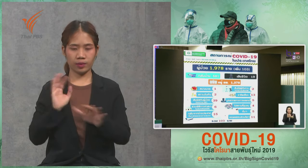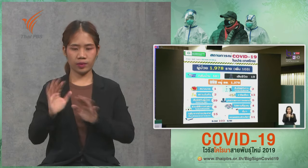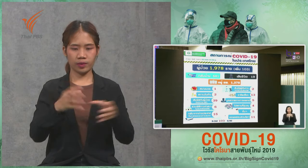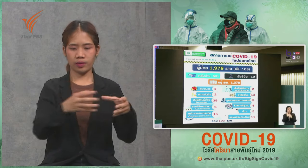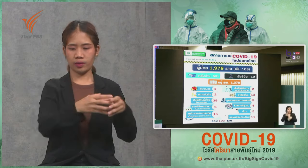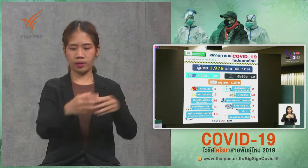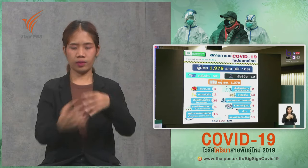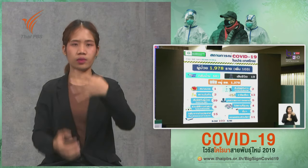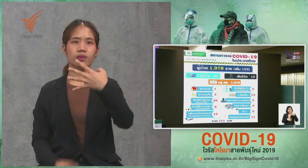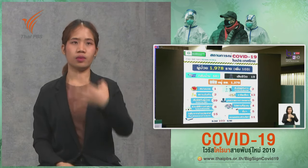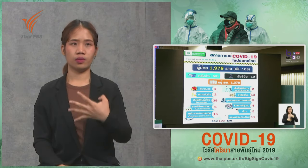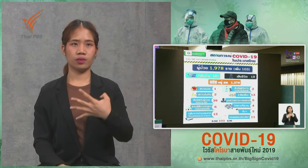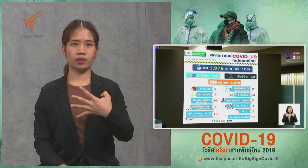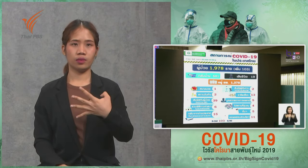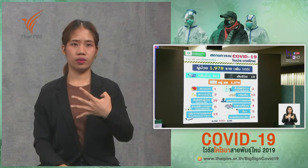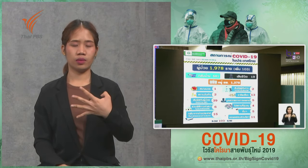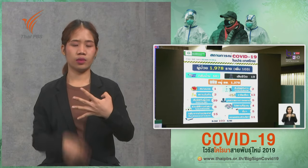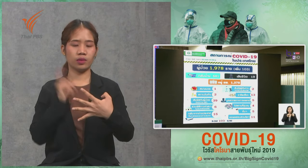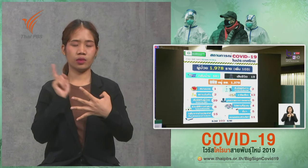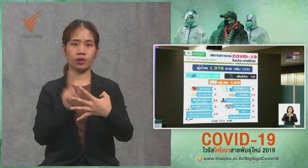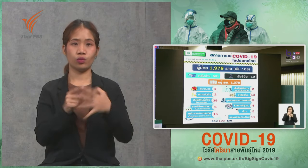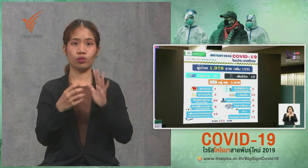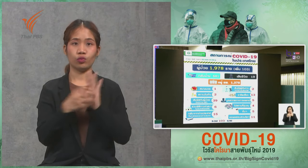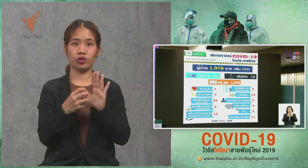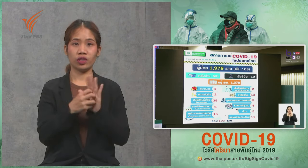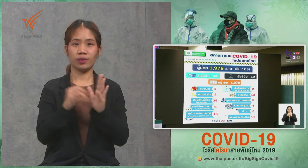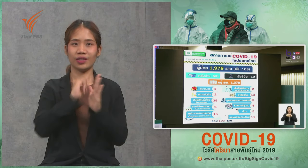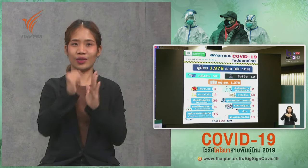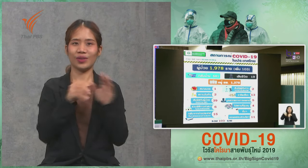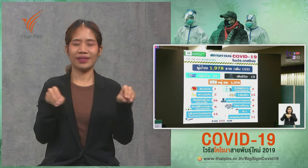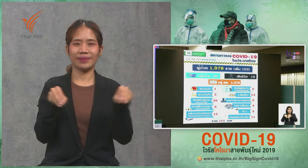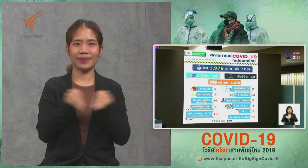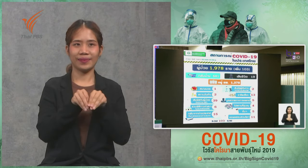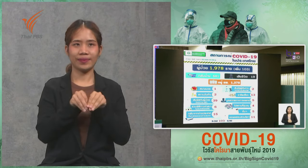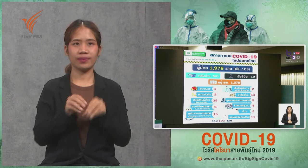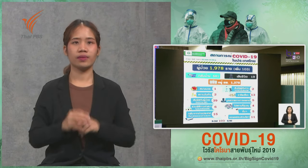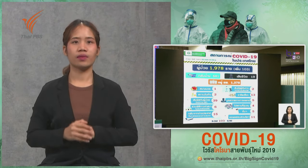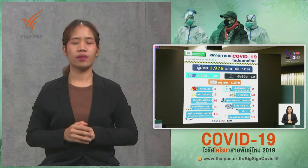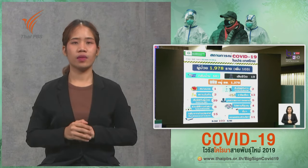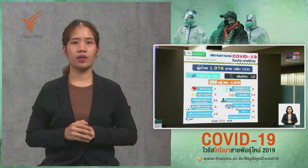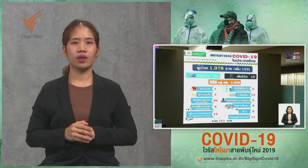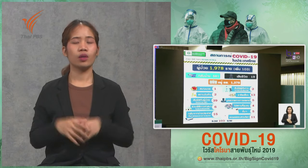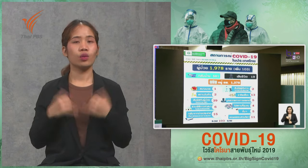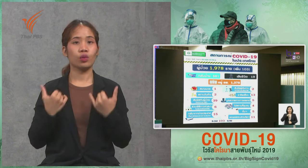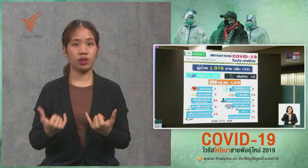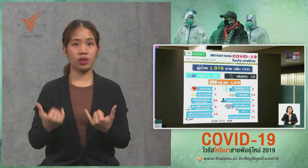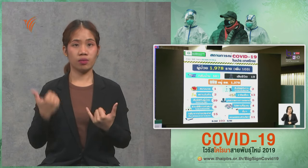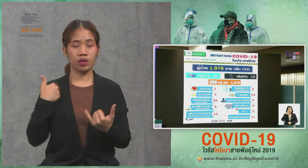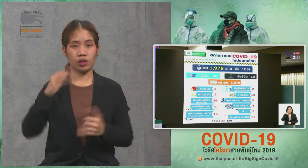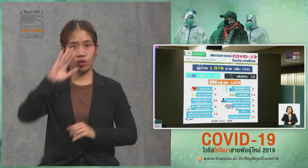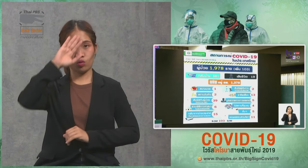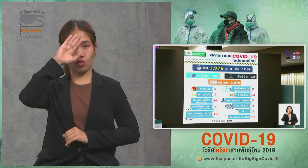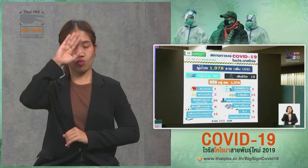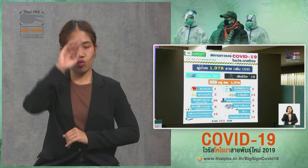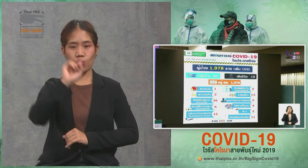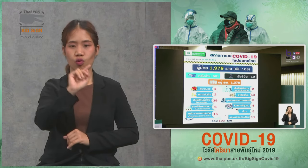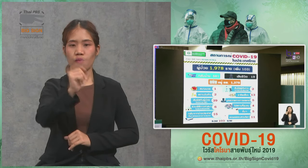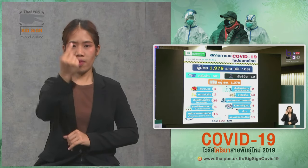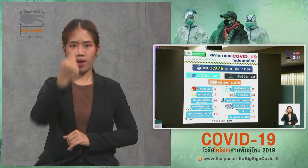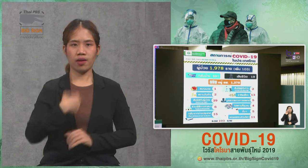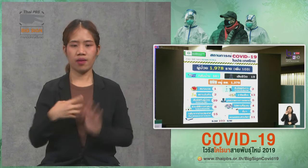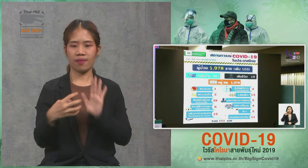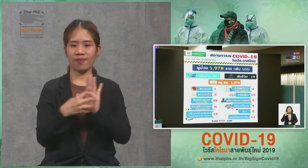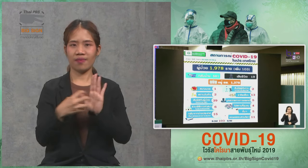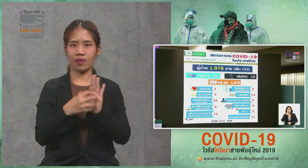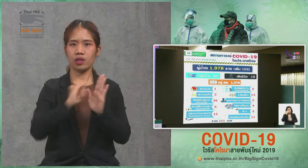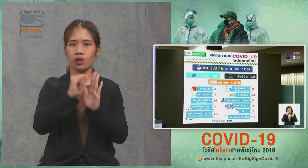ลุ่มละกันนะครับกลุ่มแรกก็คือกรุงเทพและปริมณฑลนะครับวันนี้เนี่ยมีผู้ป่วยรายใหม่รายงานจากพื้นที่กรุงเทพและปริม